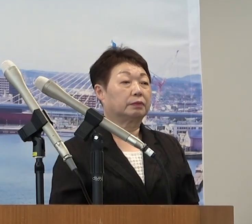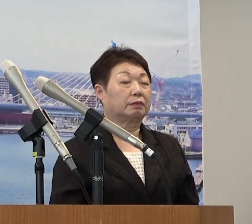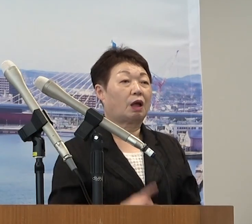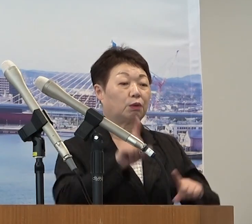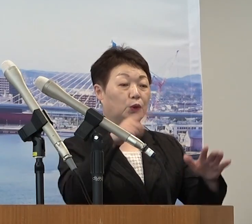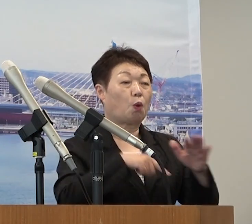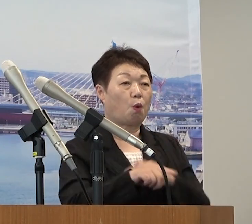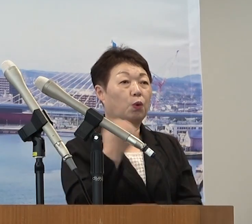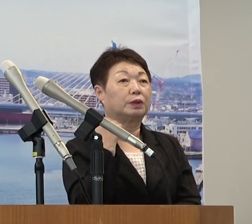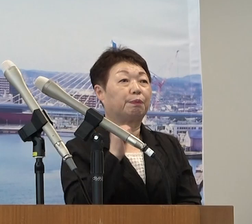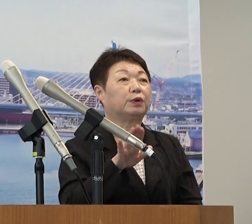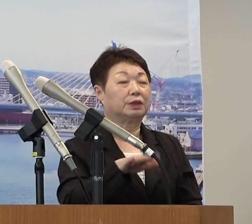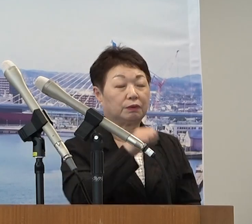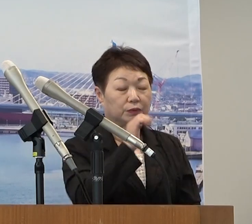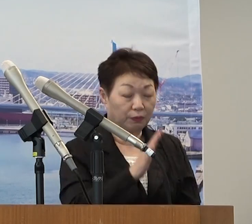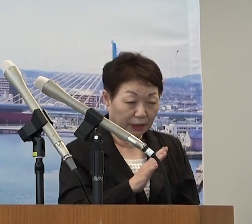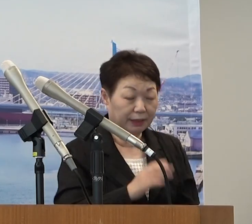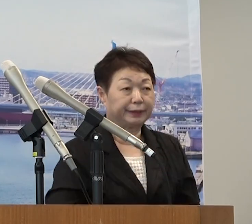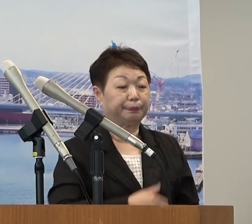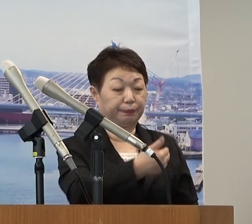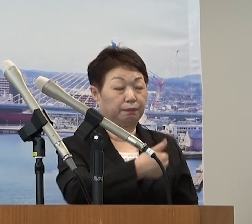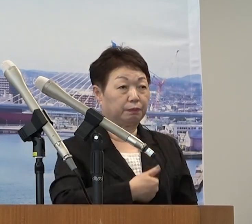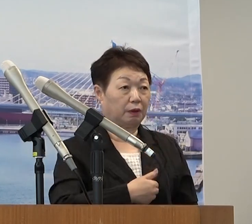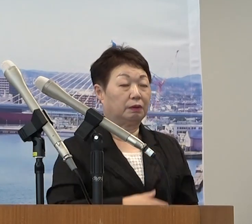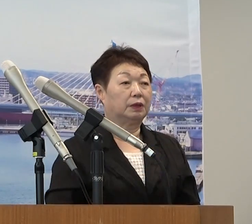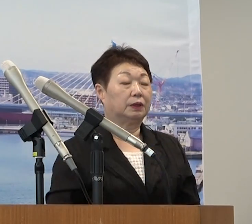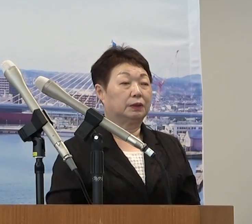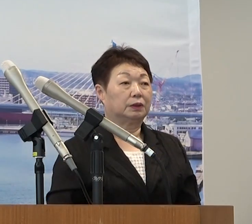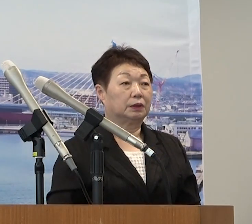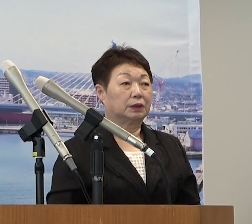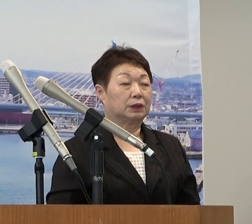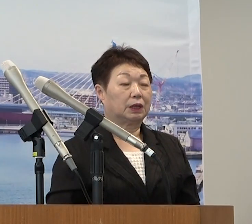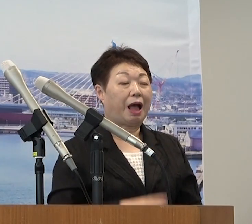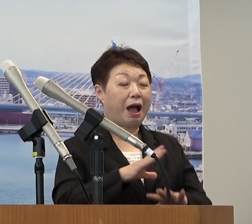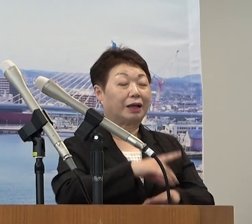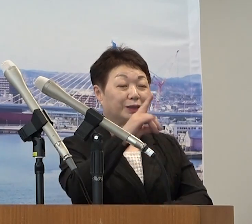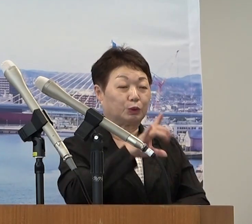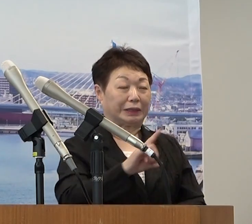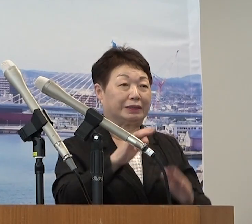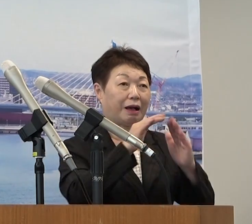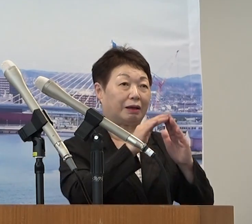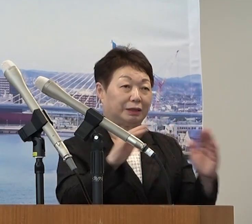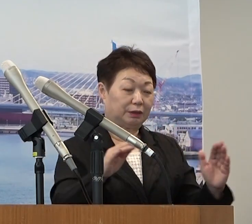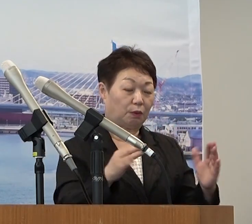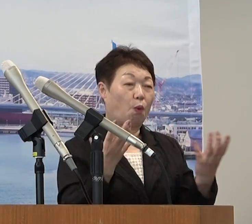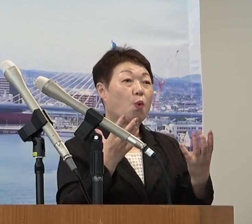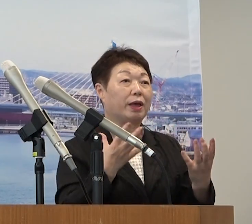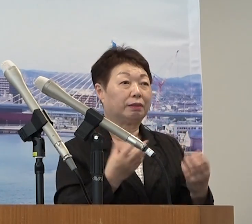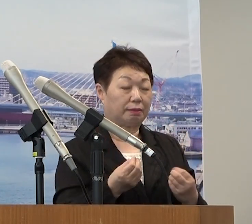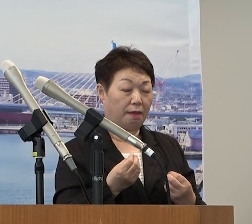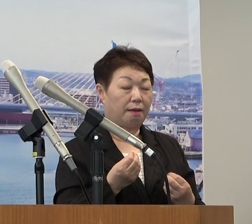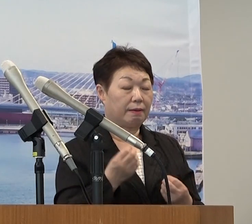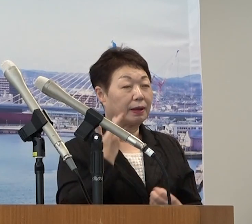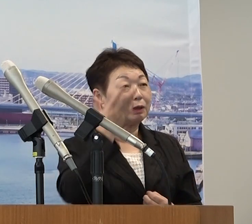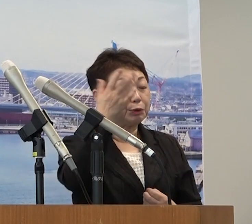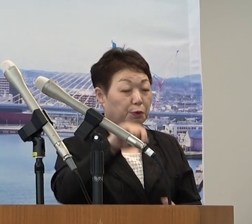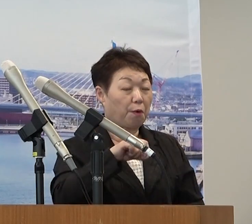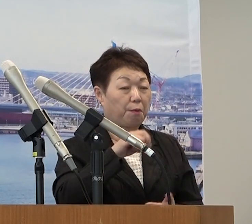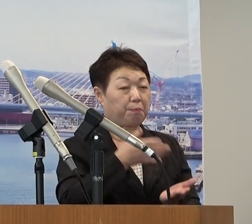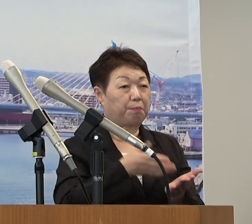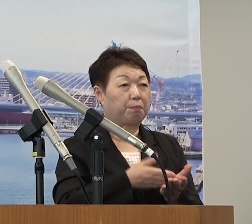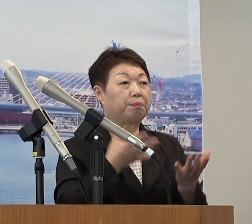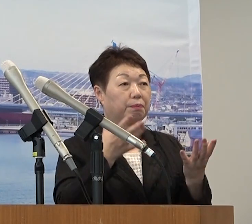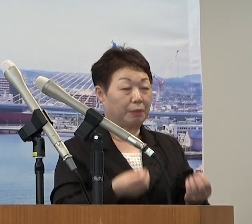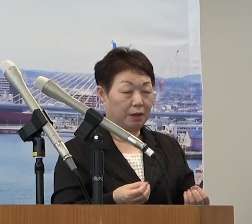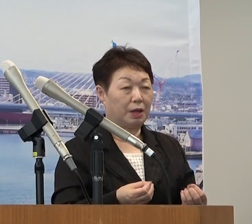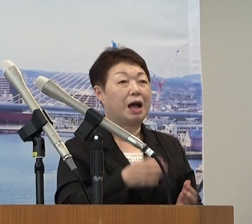東日報下山です。よろしくお願いします。先ほどあの初議会を終えてあの所感を述べられていたかと思うんですけれどもあの